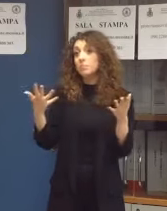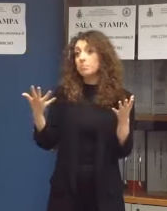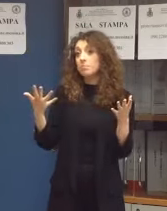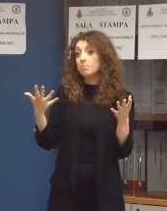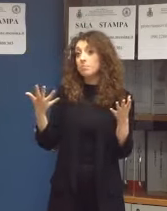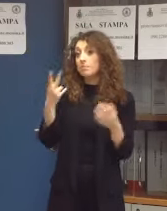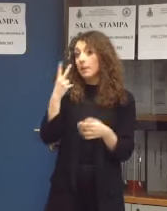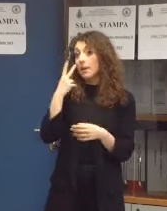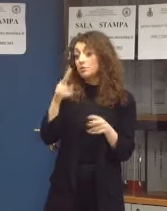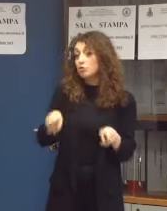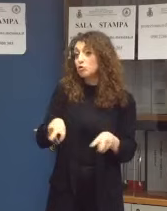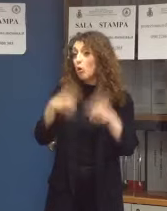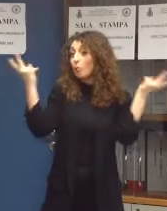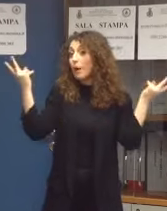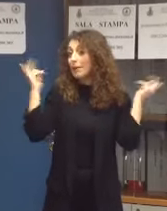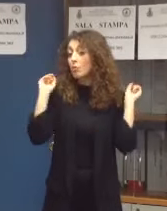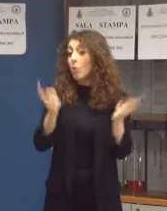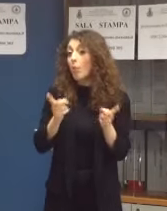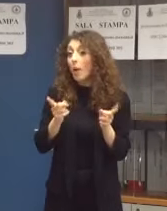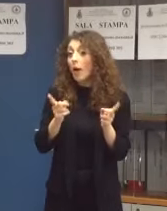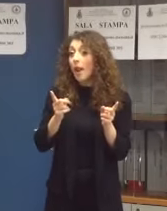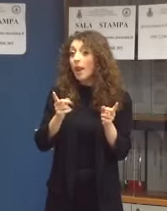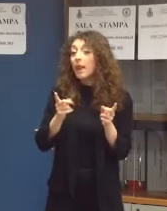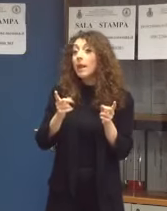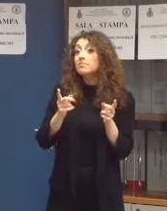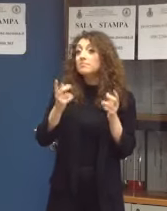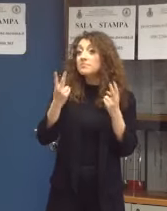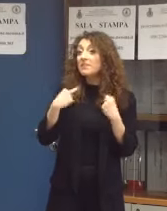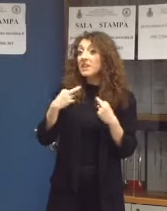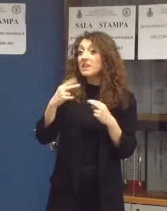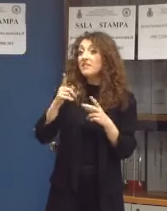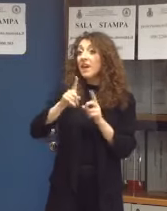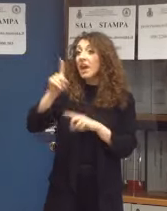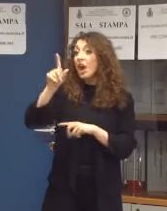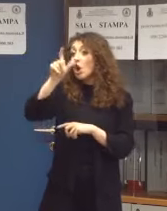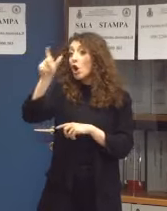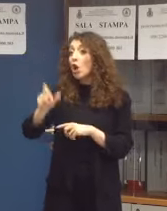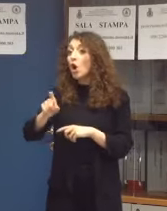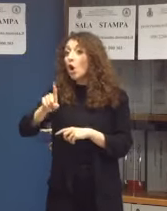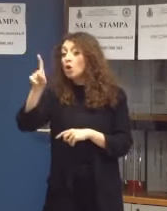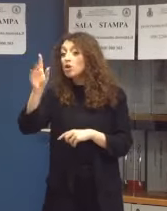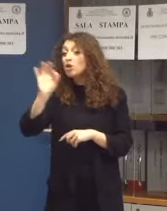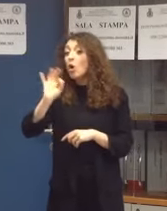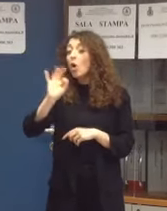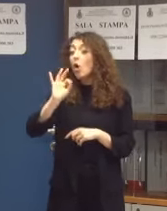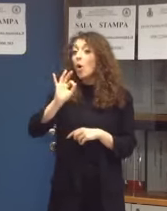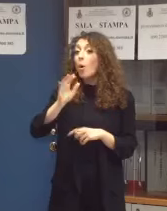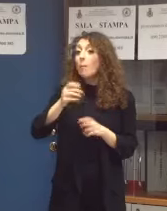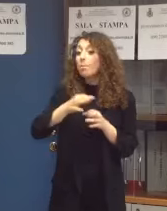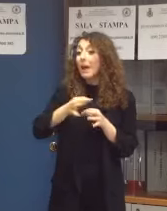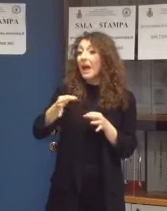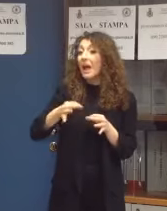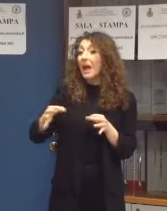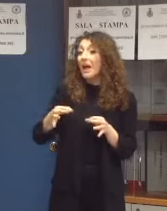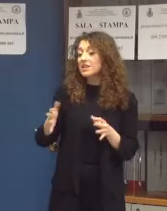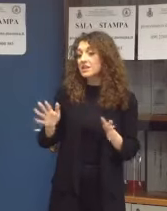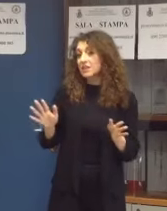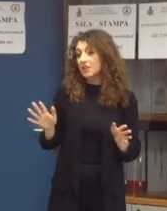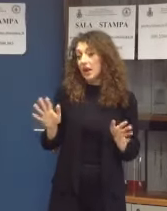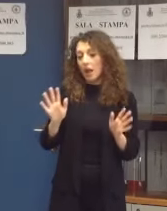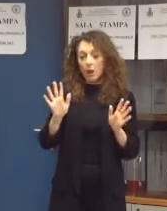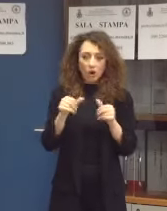nord, stanno in paesi qua vicini, e volevano utilizzare lo stesso la Family Card. Ora, la residenza a Messina è